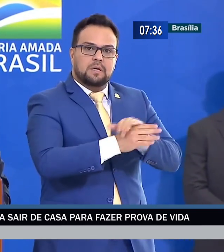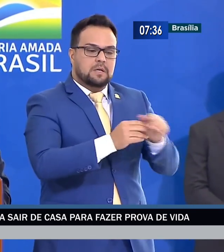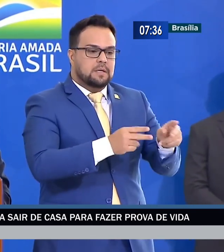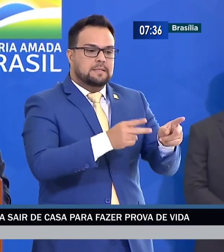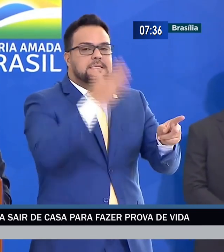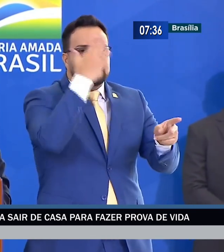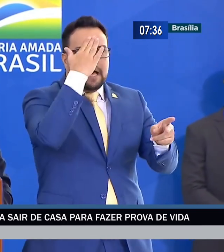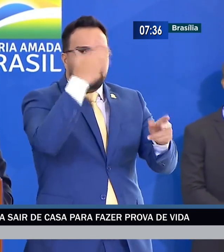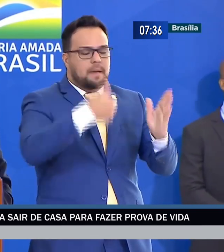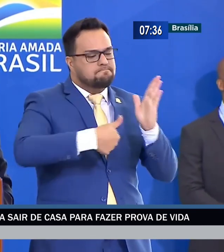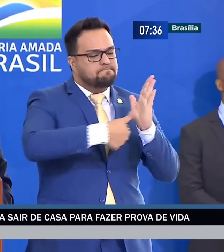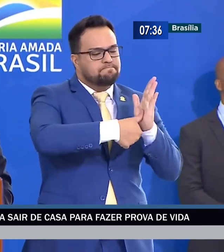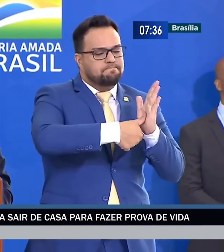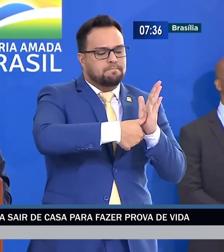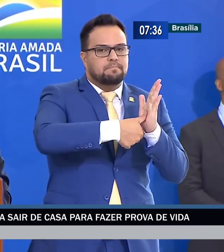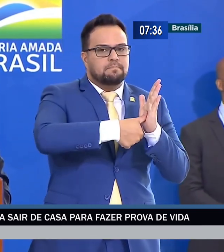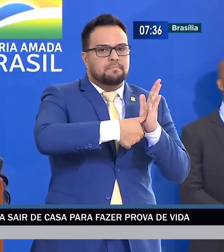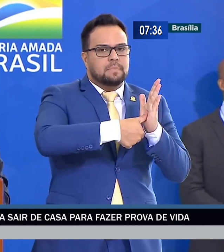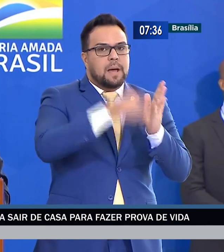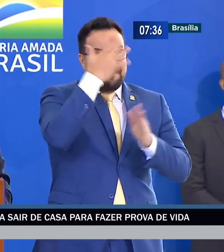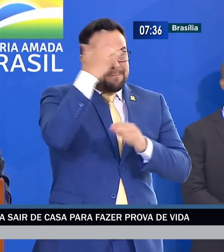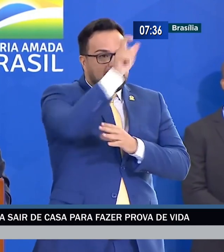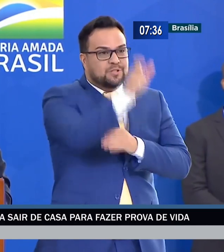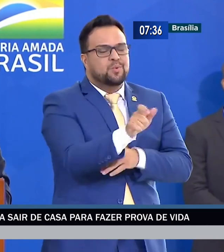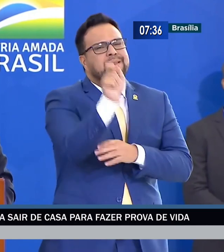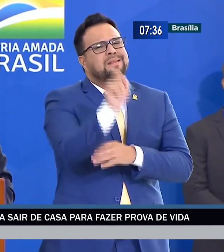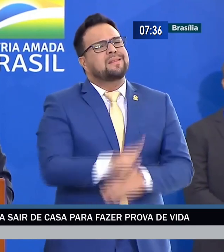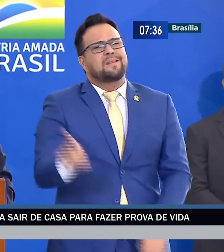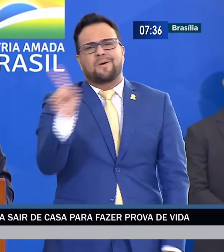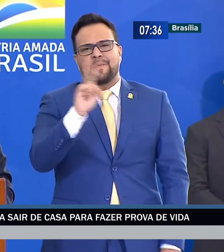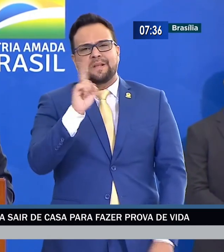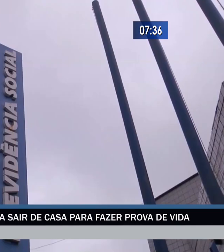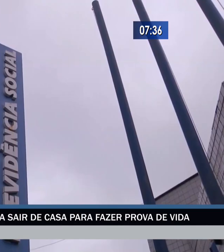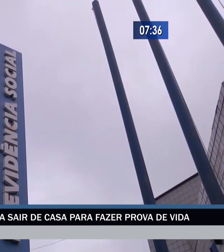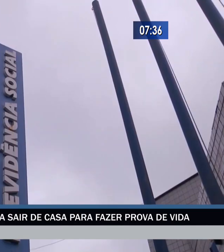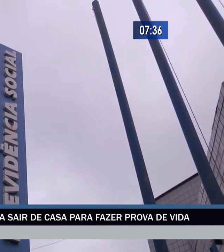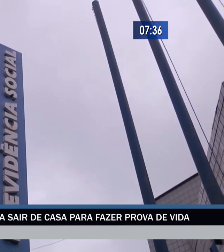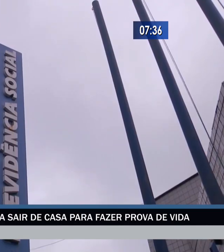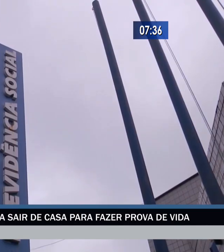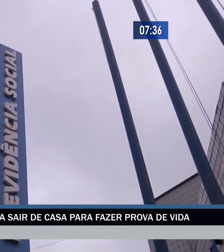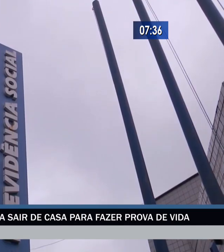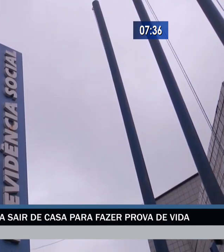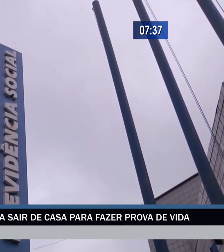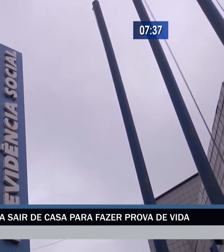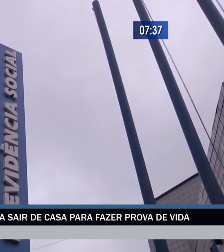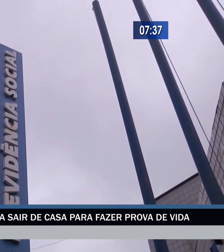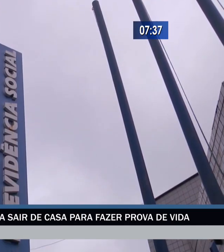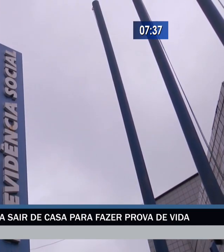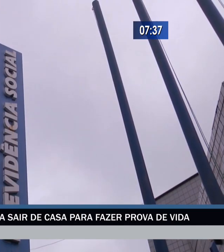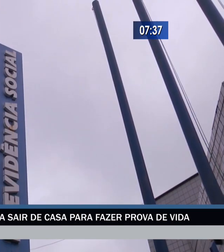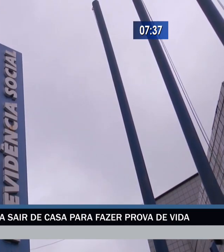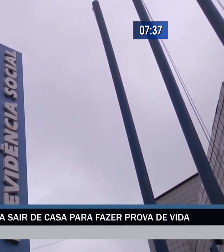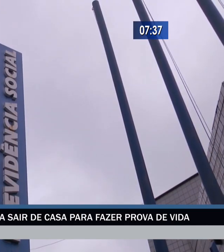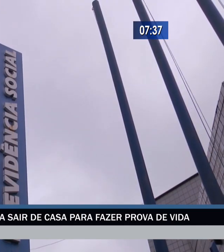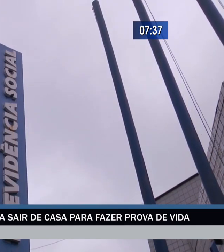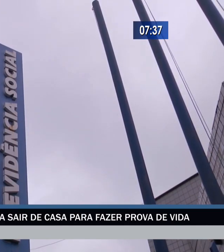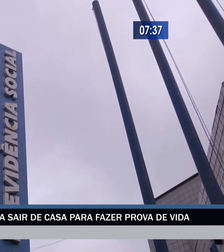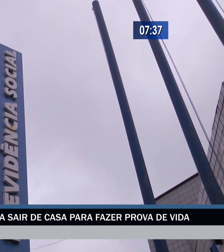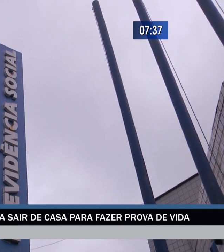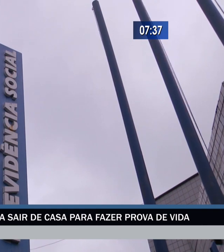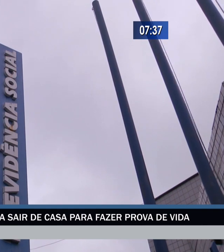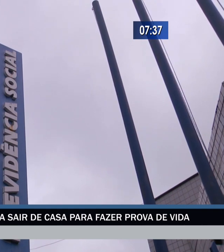biométrica na porta do segurado e não saia mais sua residência as mudanças já estão valendo